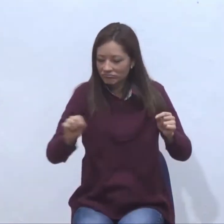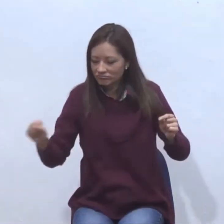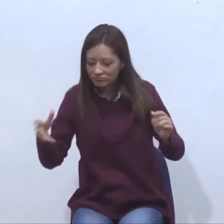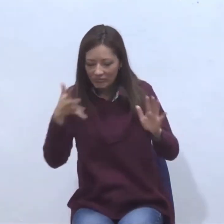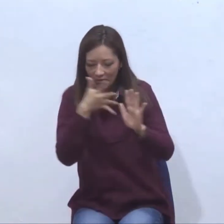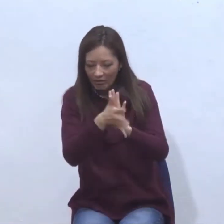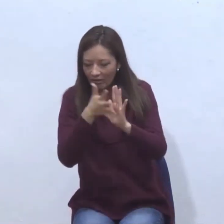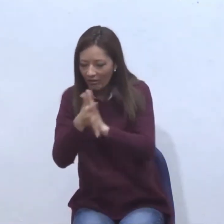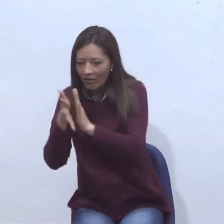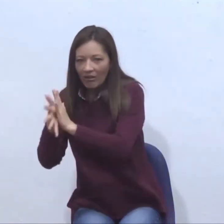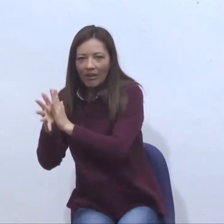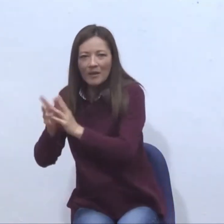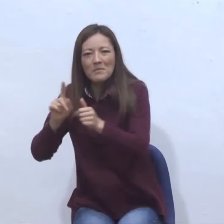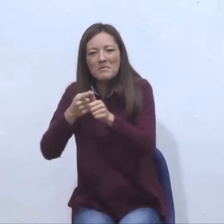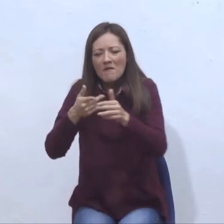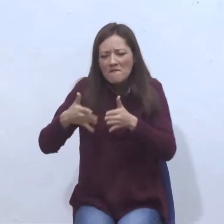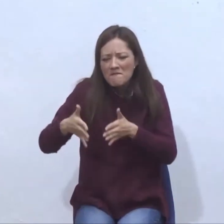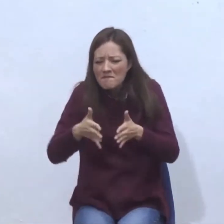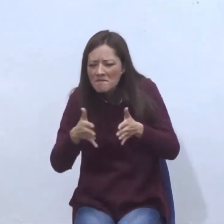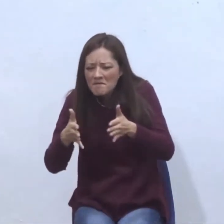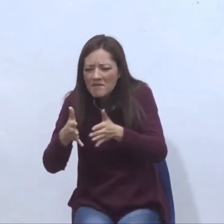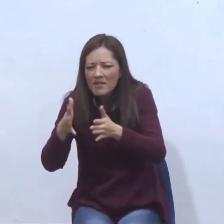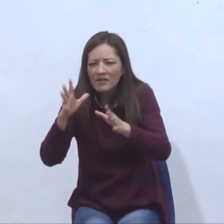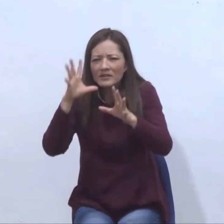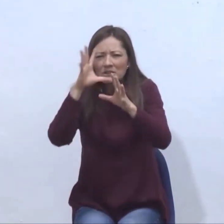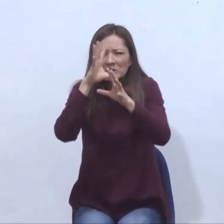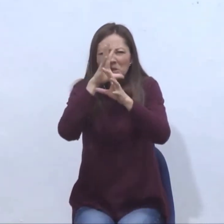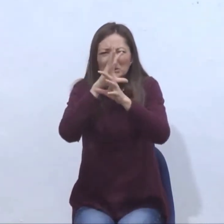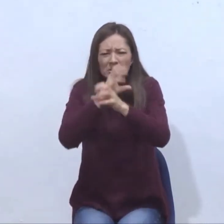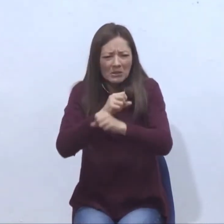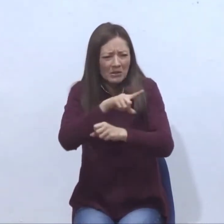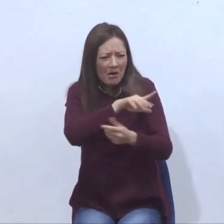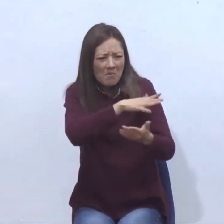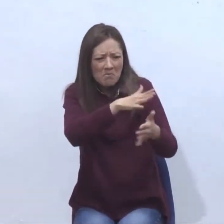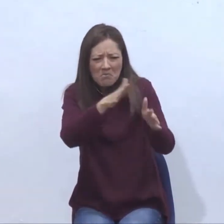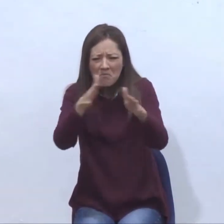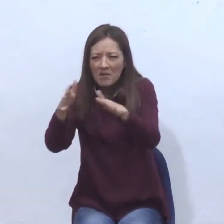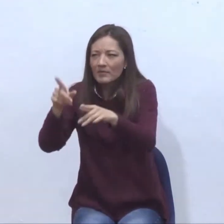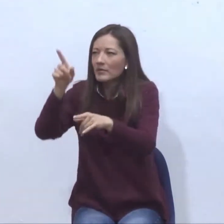de muerte, y que su palabra es la que nos está pastoreando,